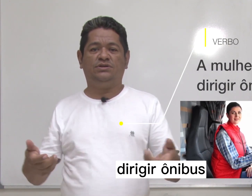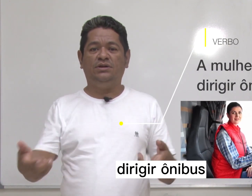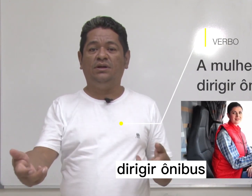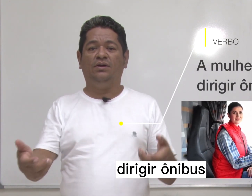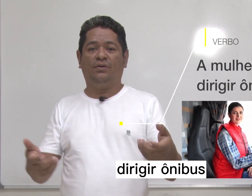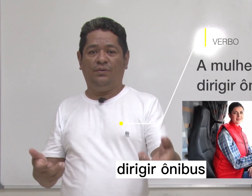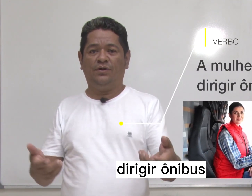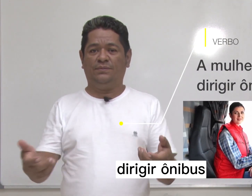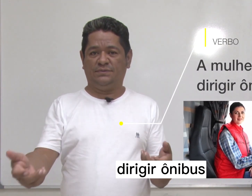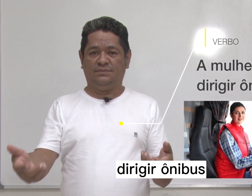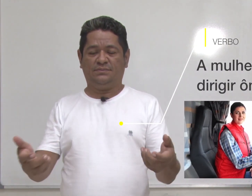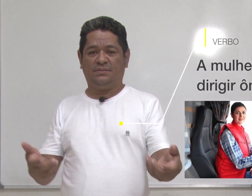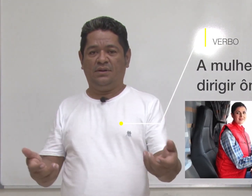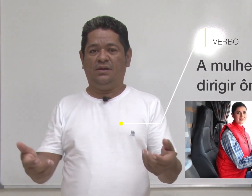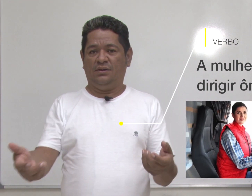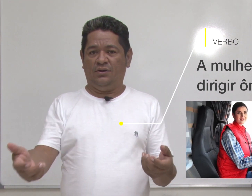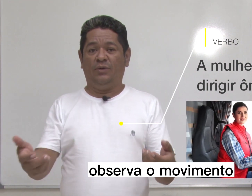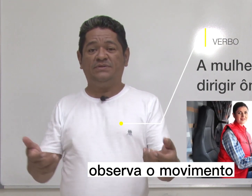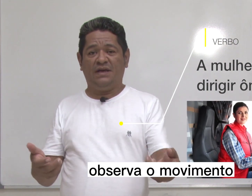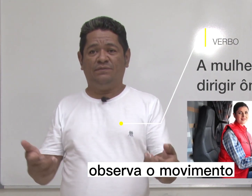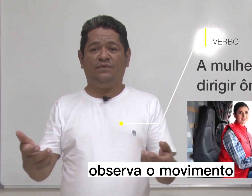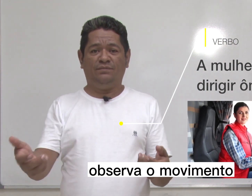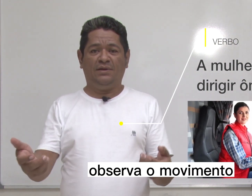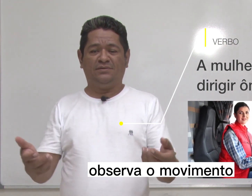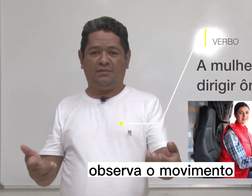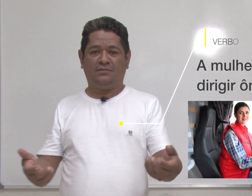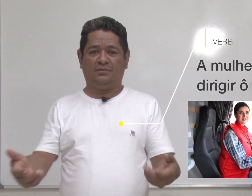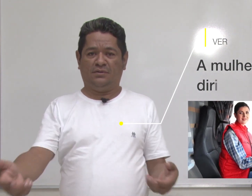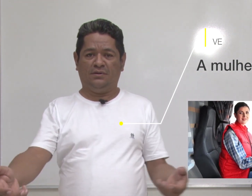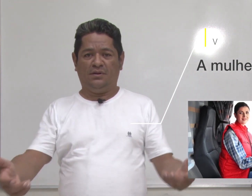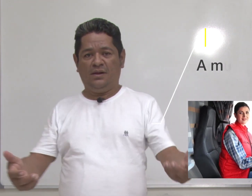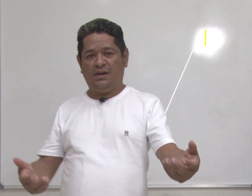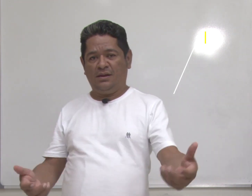dirigir ônibus. Observa o movimento.